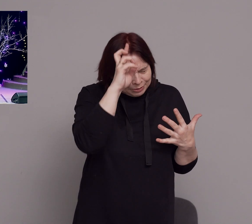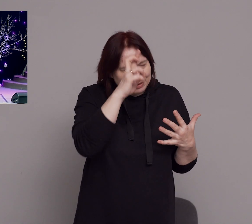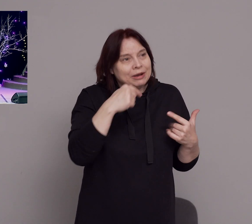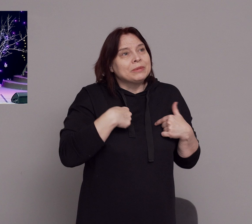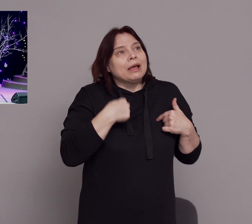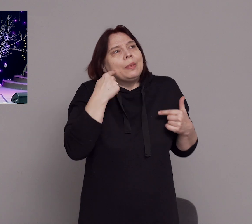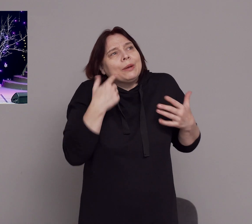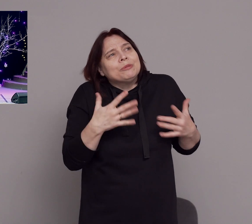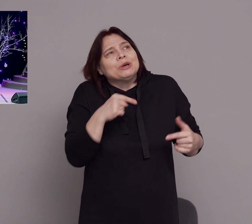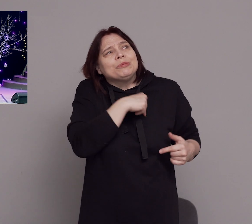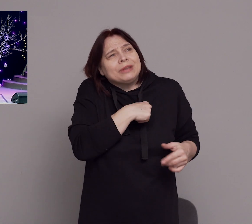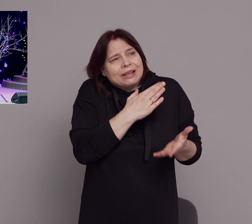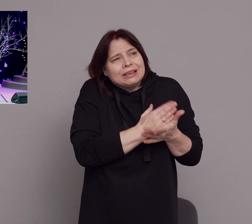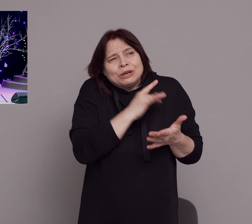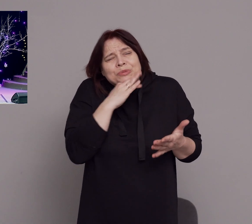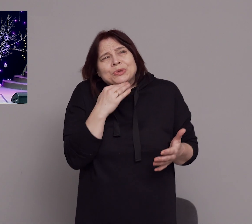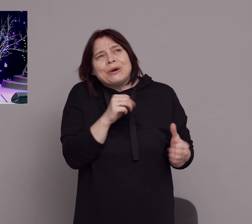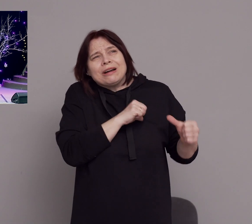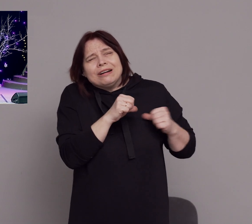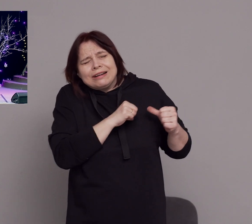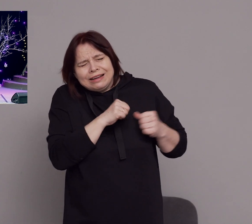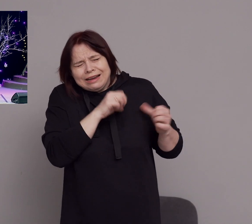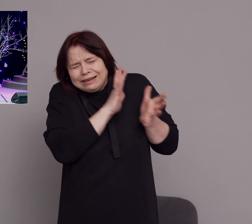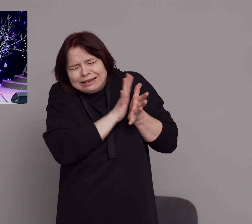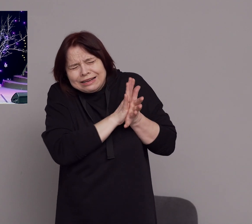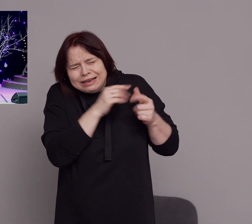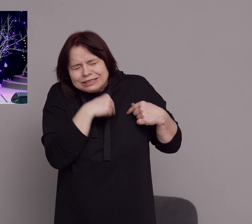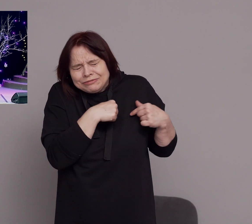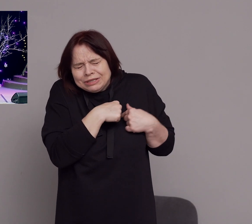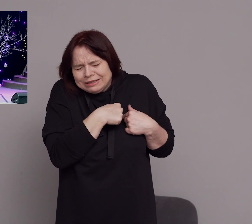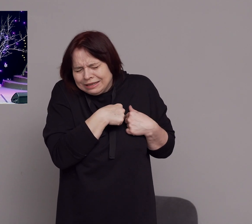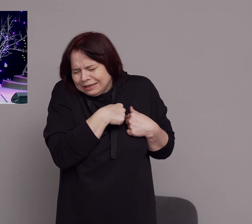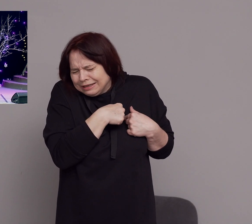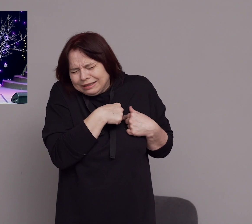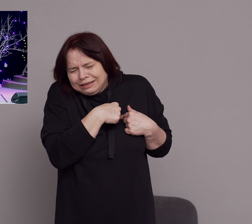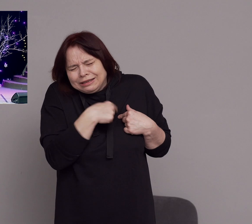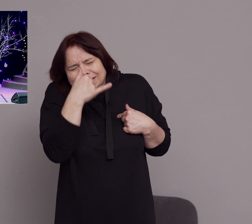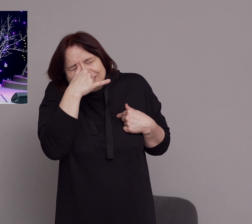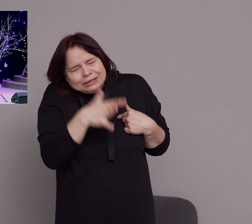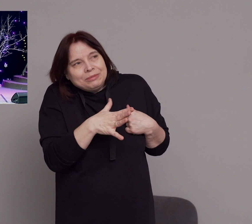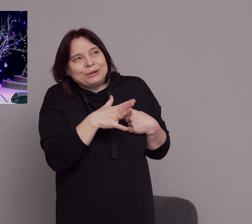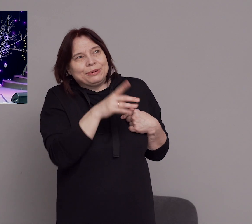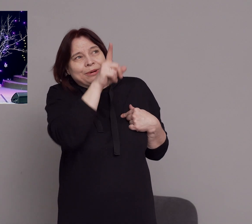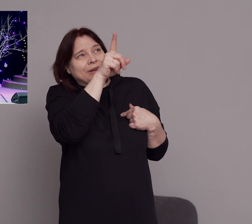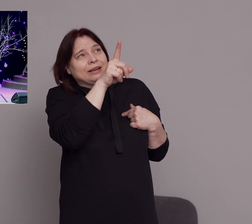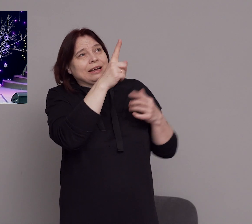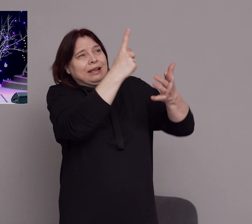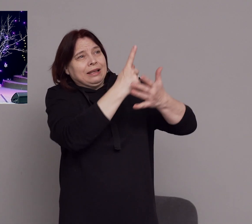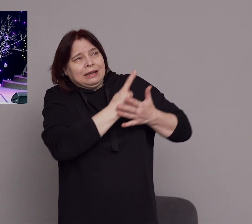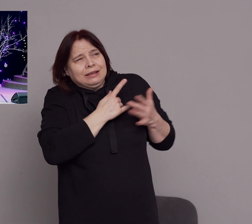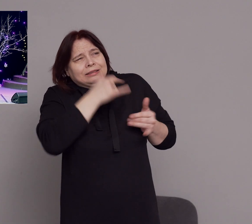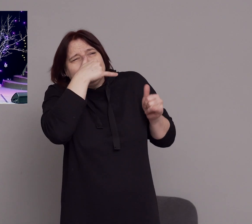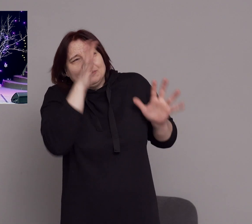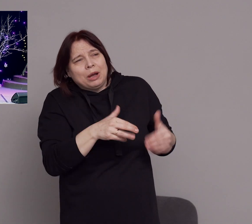частям нашей жизни, где столько грязи. Наша реакция такая: «Нет, Бог, ты не можешь этого сделать, ты же Бог». И